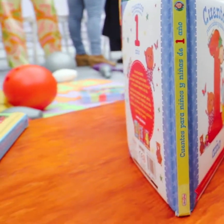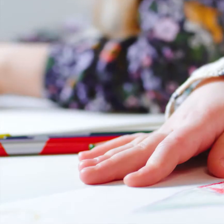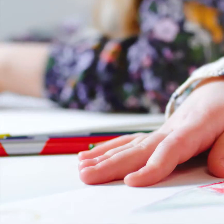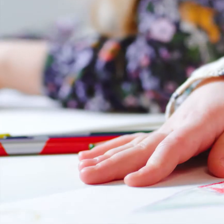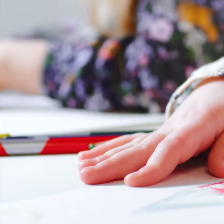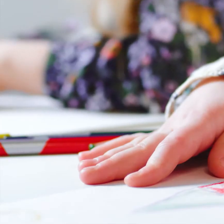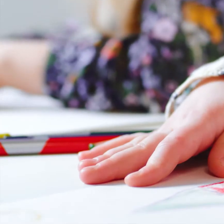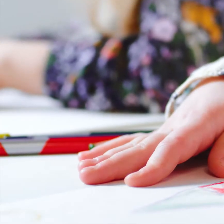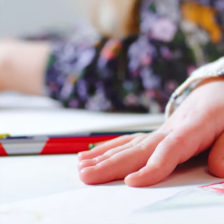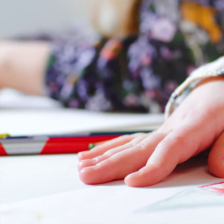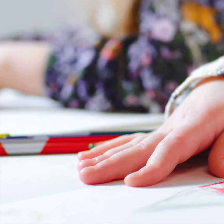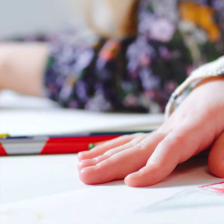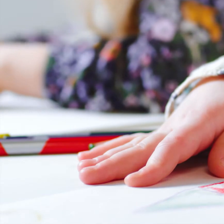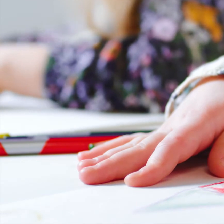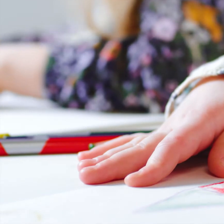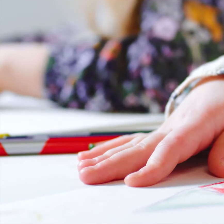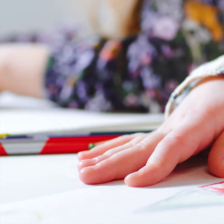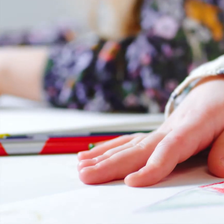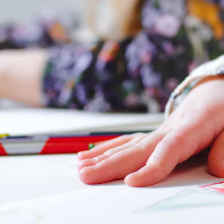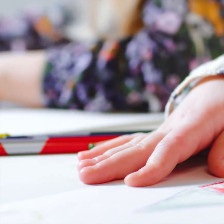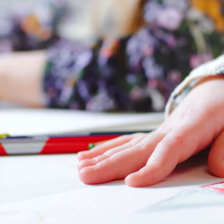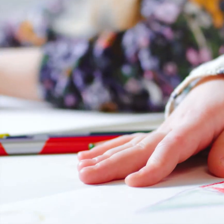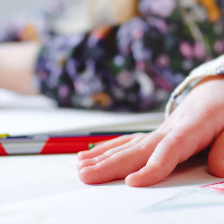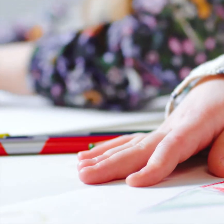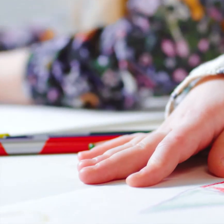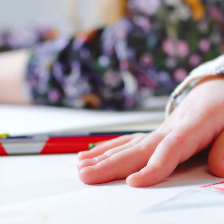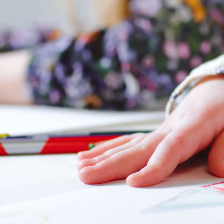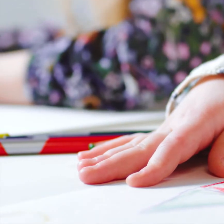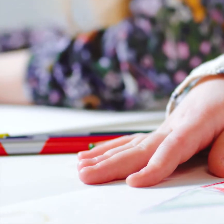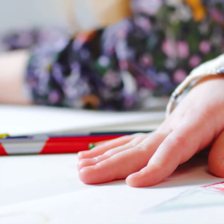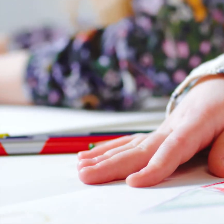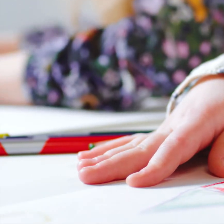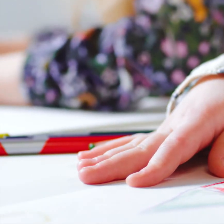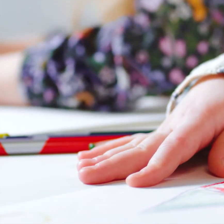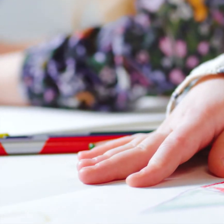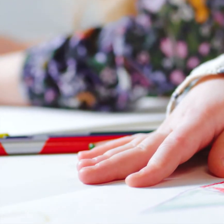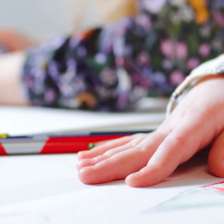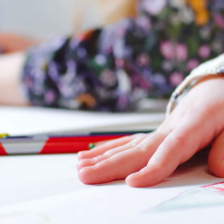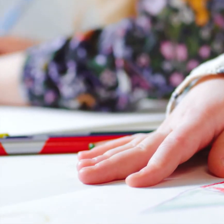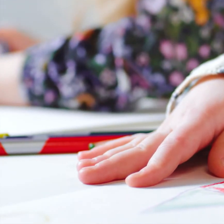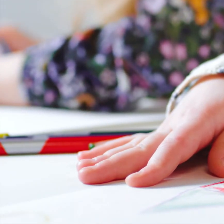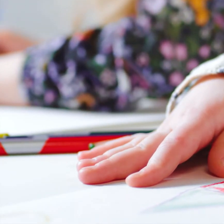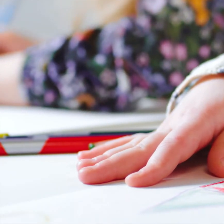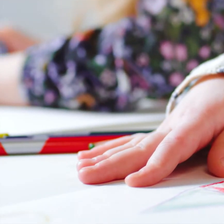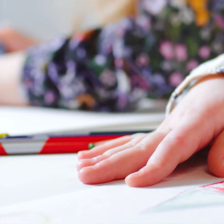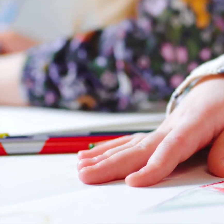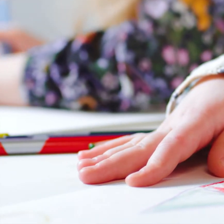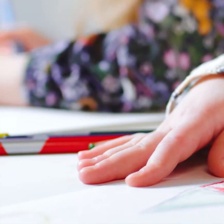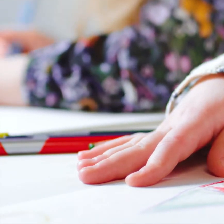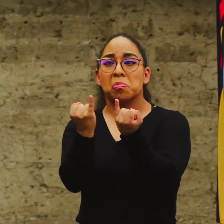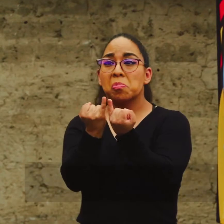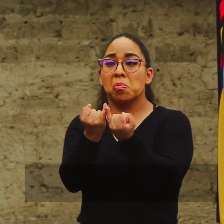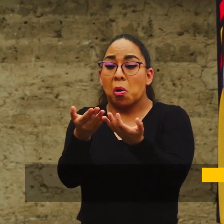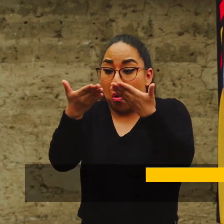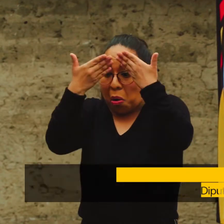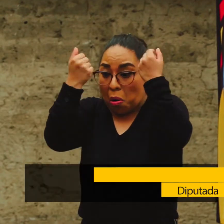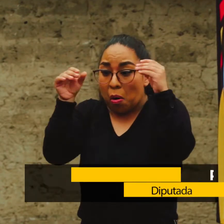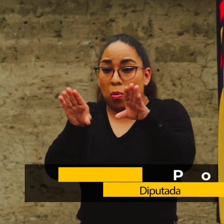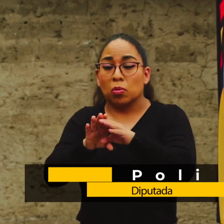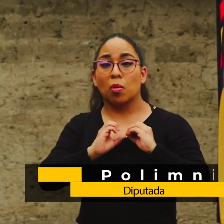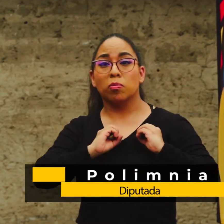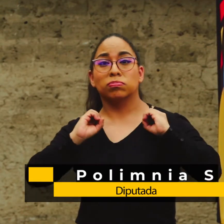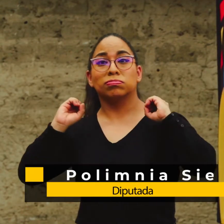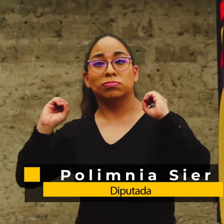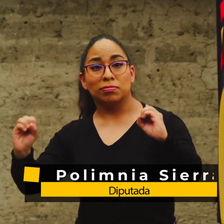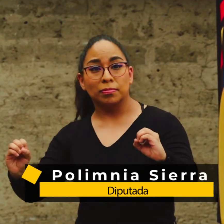Y el fin último de un servidor público es y tiene que ser ese. Cambiar vidas. Este tipo